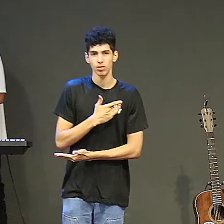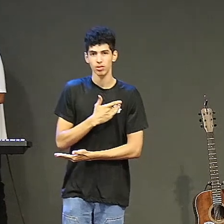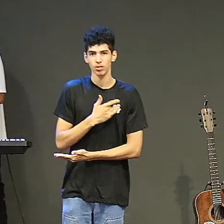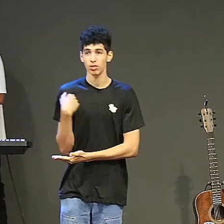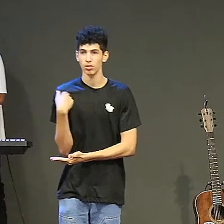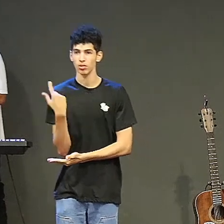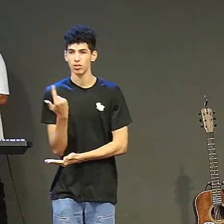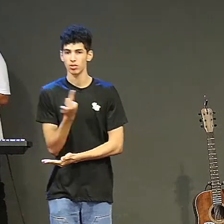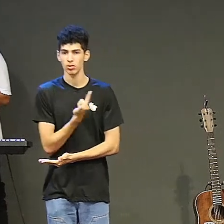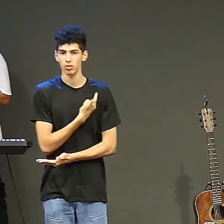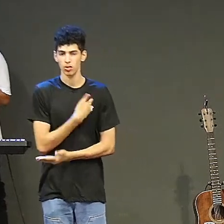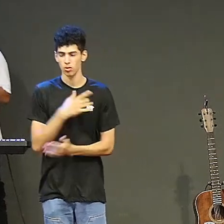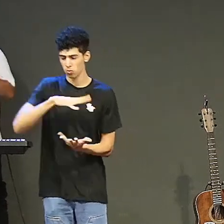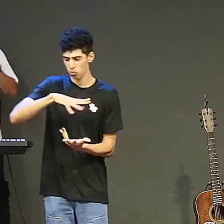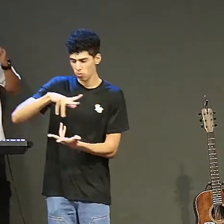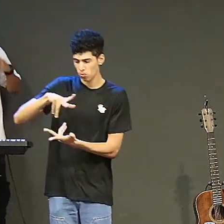lá